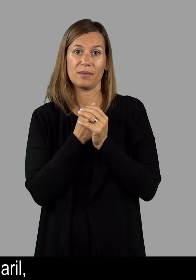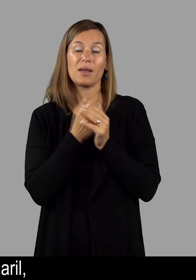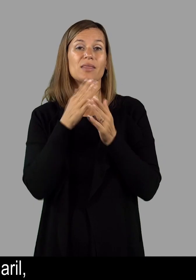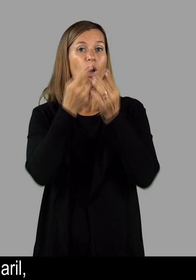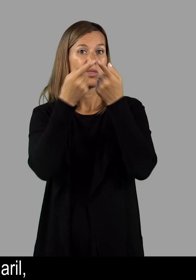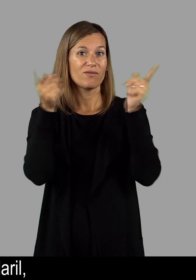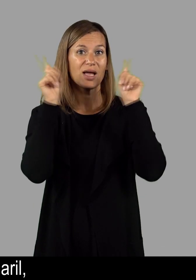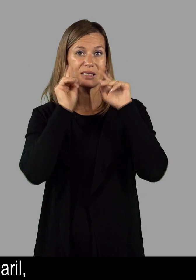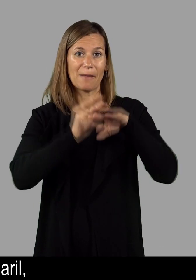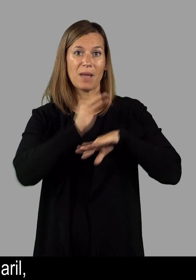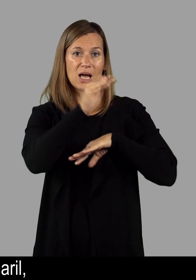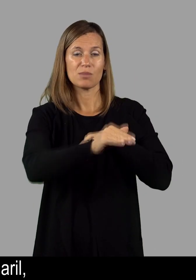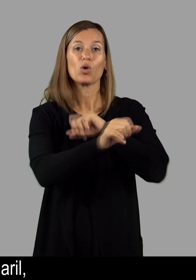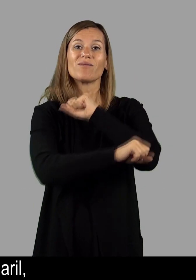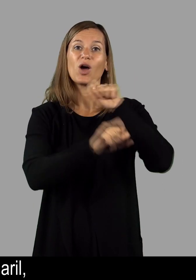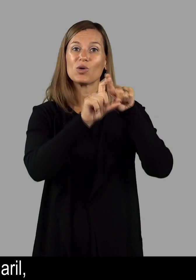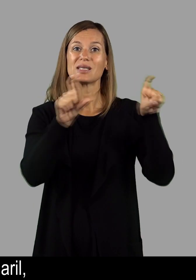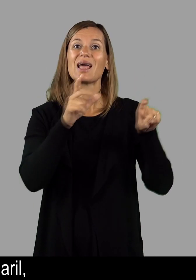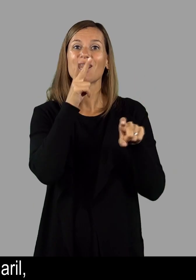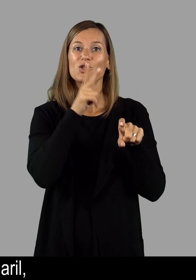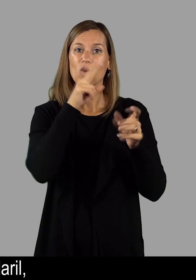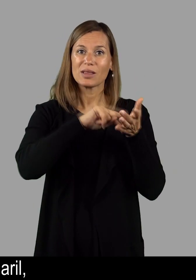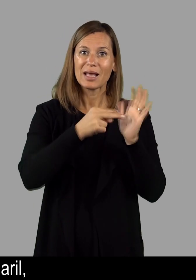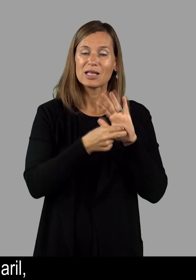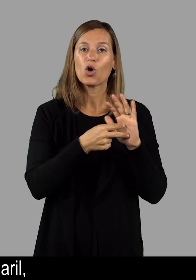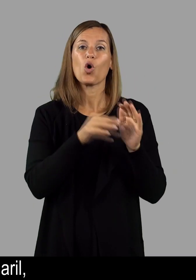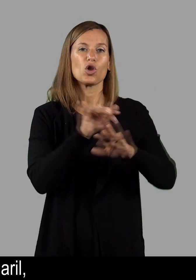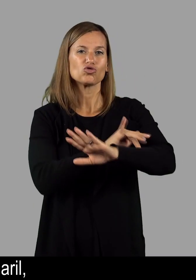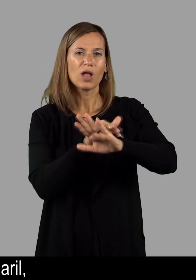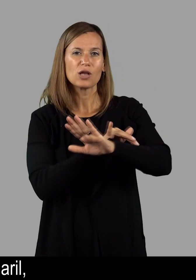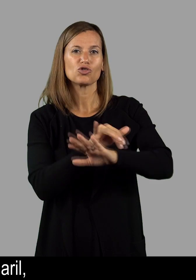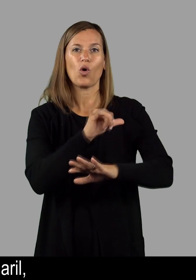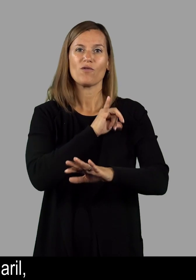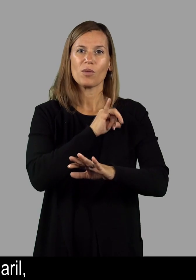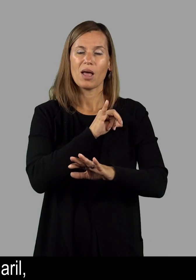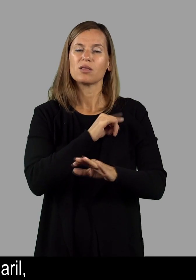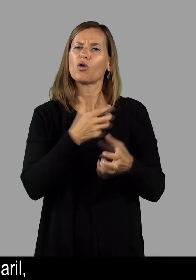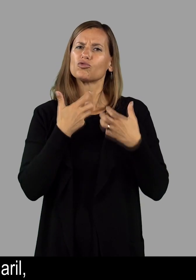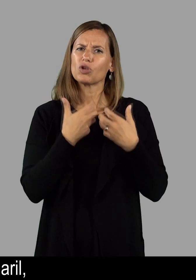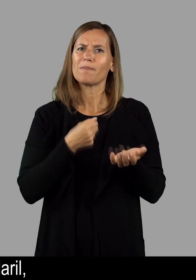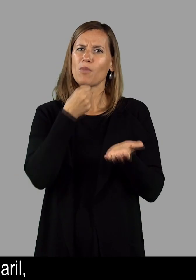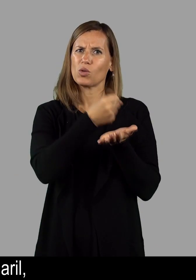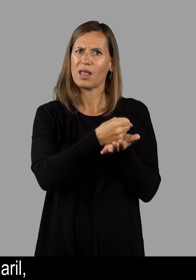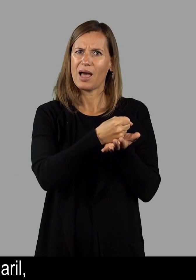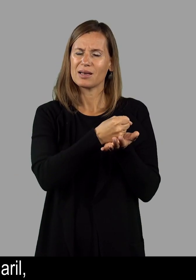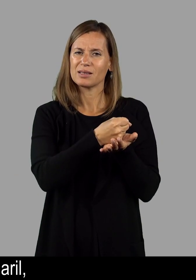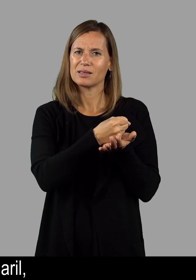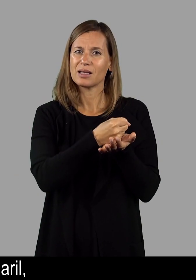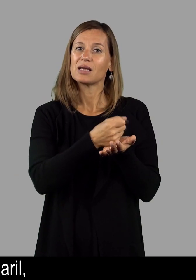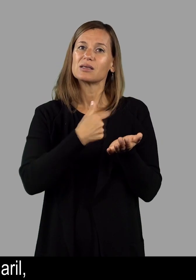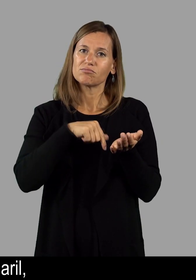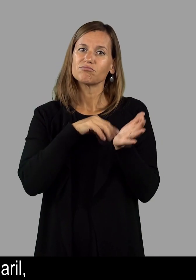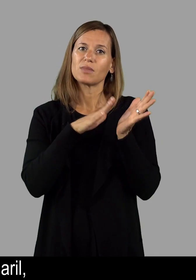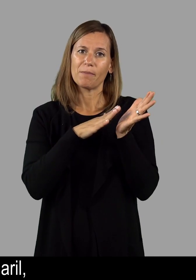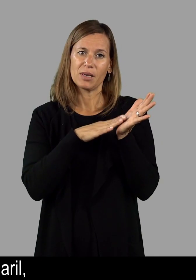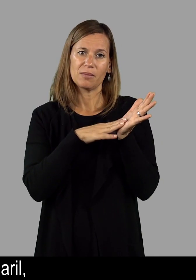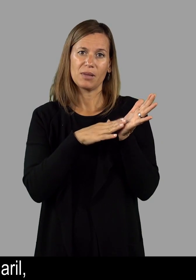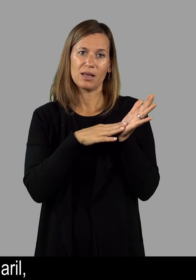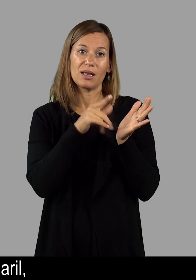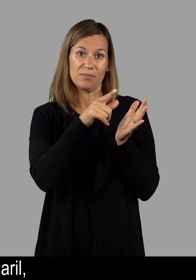Na Univerzi v Mariboru, na Fakulteti za elektrotehniko in računalniško informatiko, bi rad poudaril, smo na